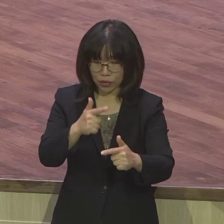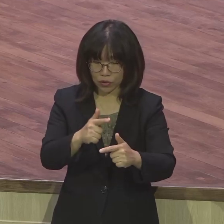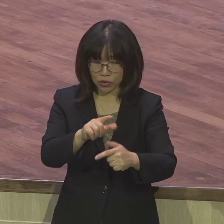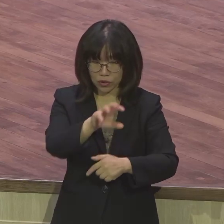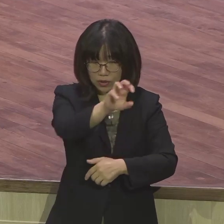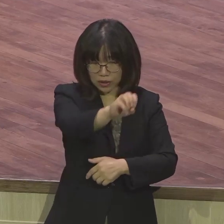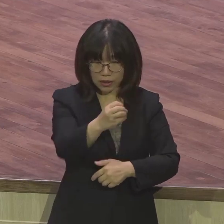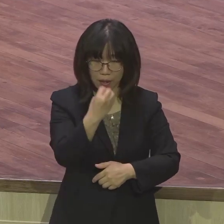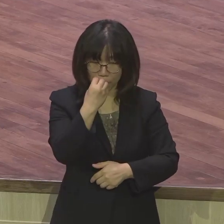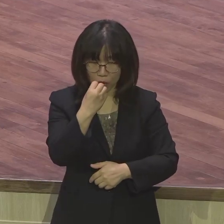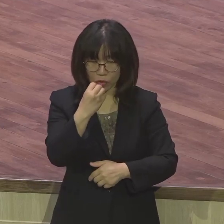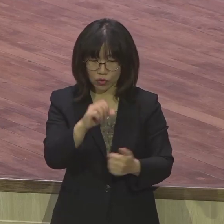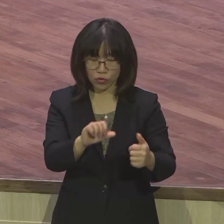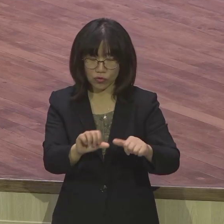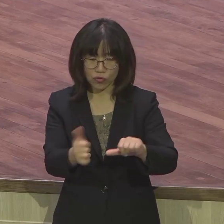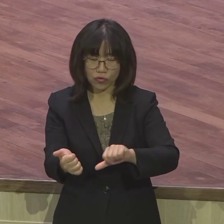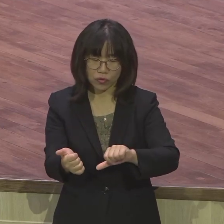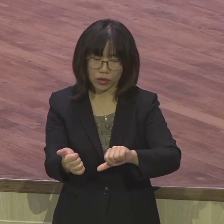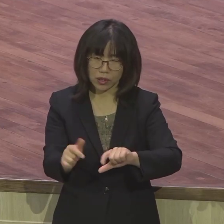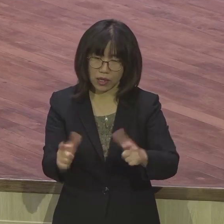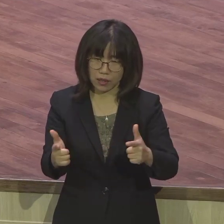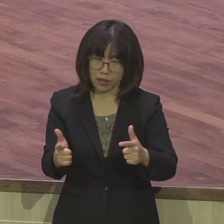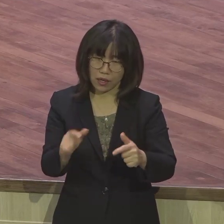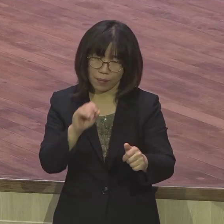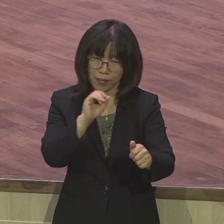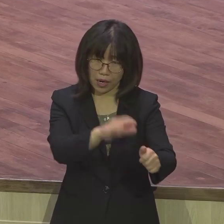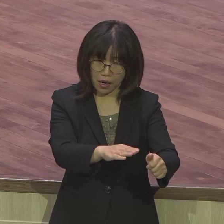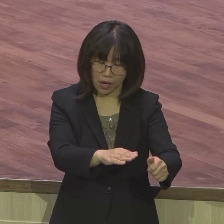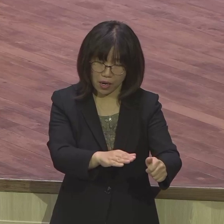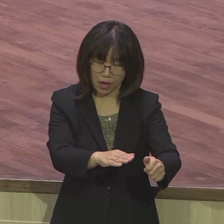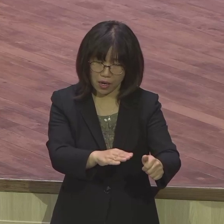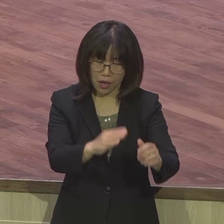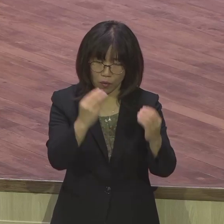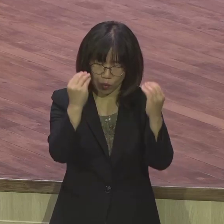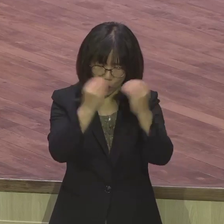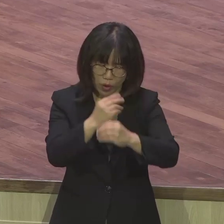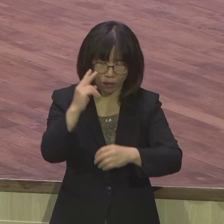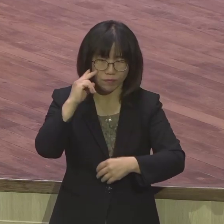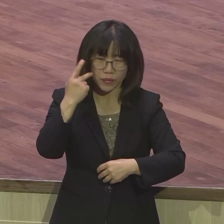따먹어도 죽지 않는다. 그리고 따먹으면 하나님처럼 된다.